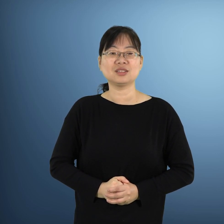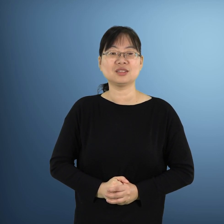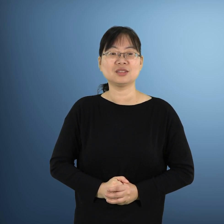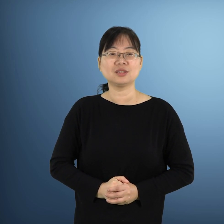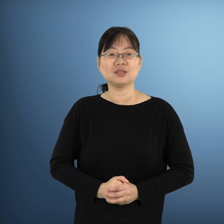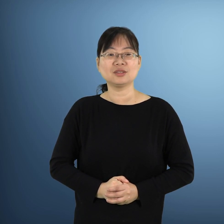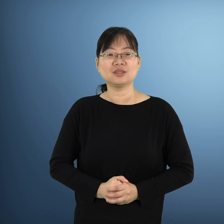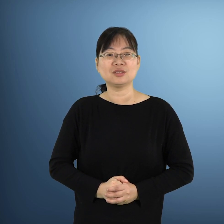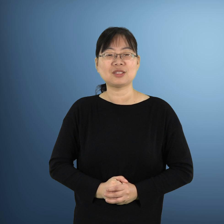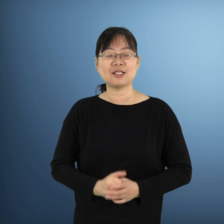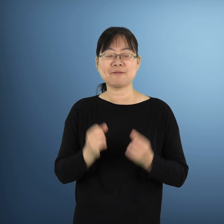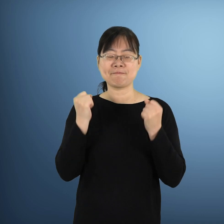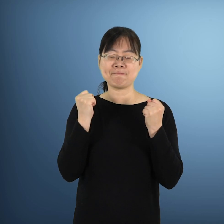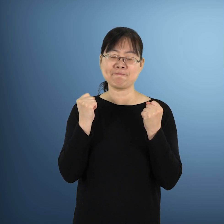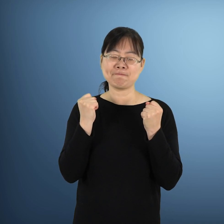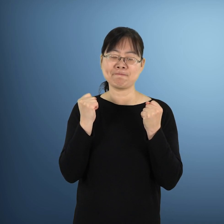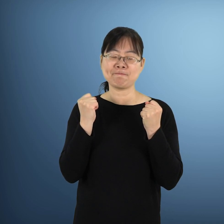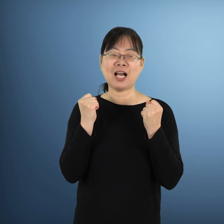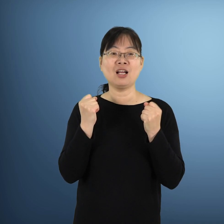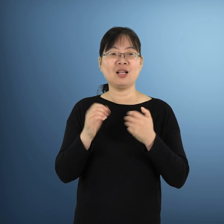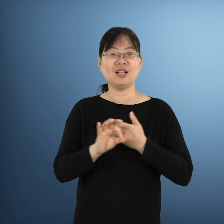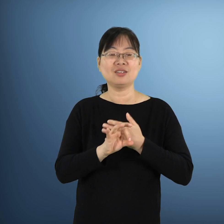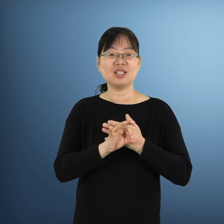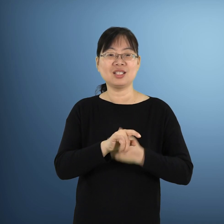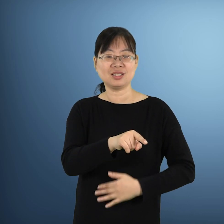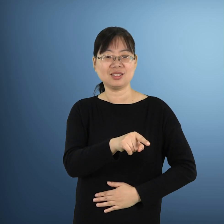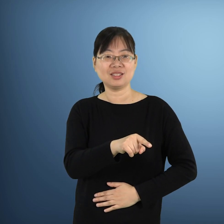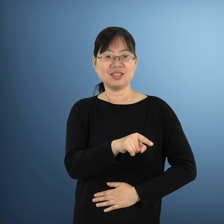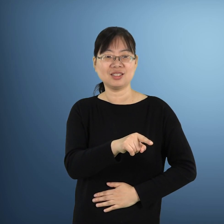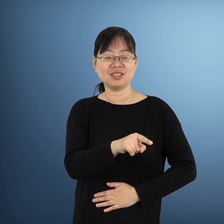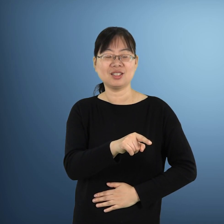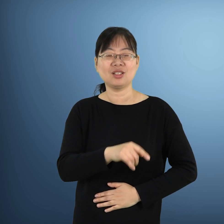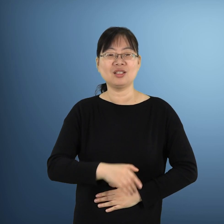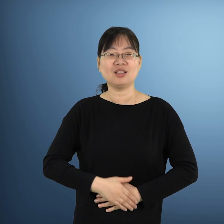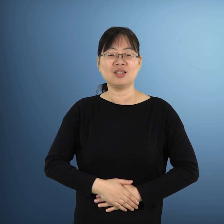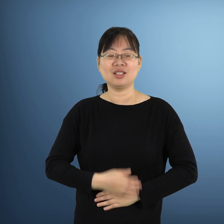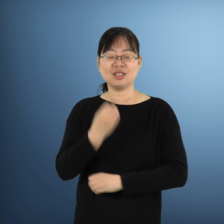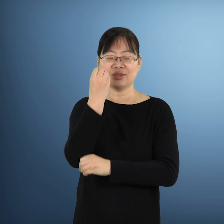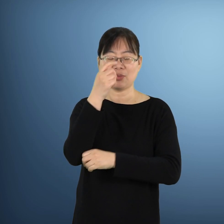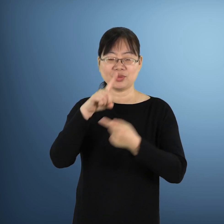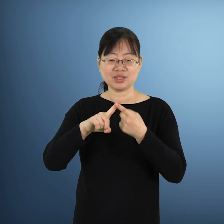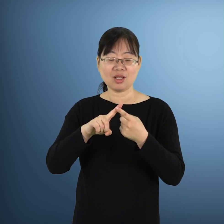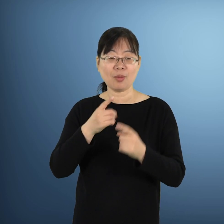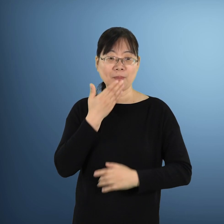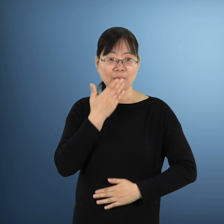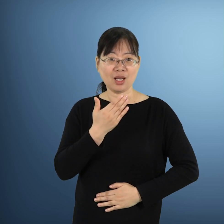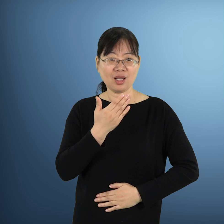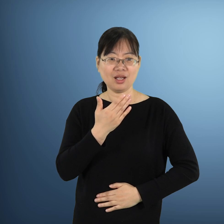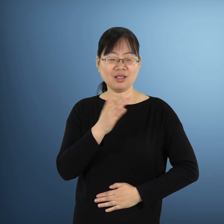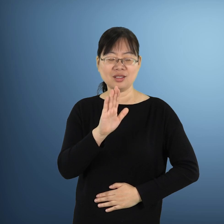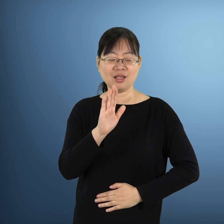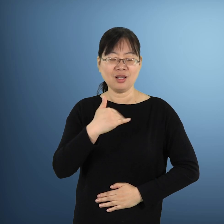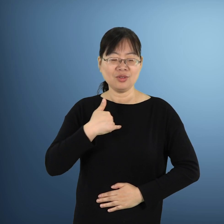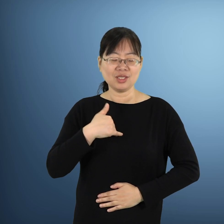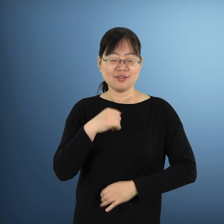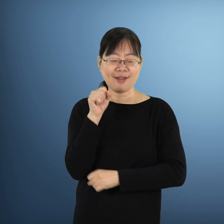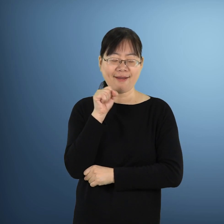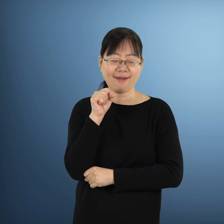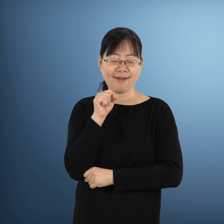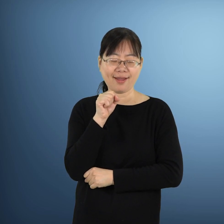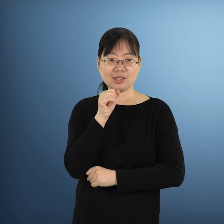딱 버티고 서가지고 있으면 이게 이 기초가 그대로 있는 게 아니라 자꾸 우리를